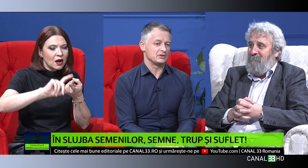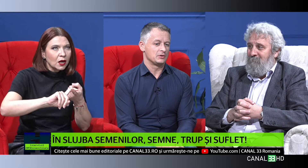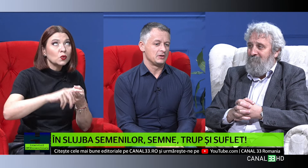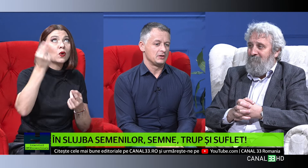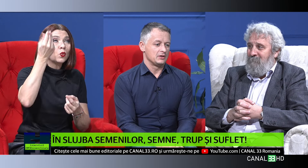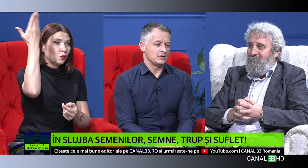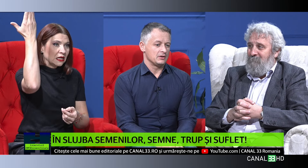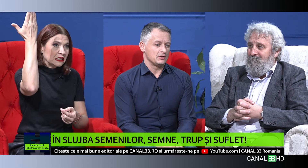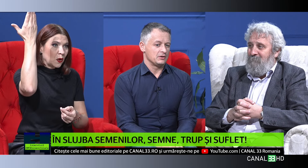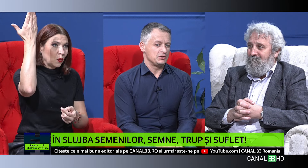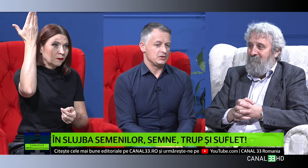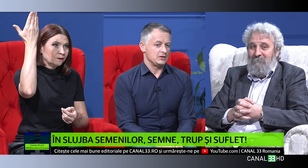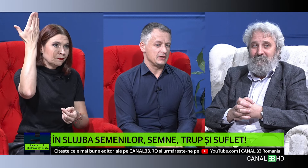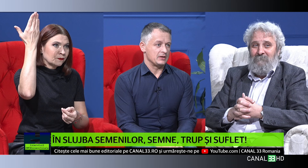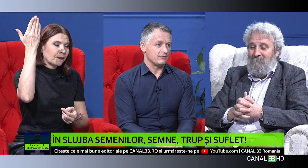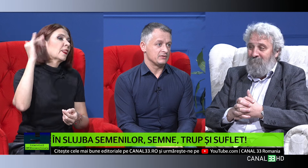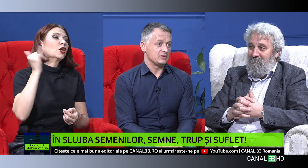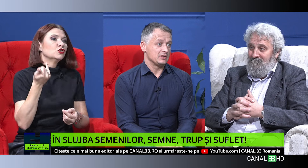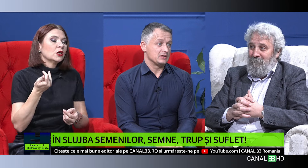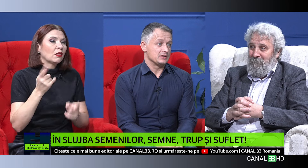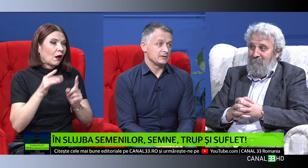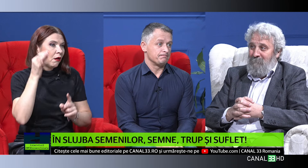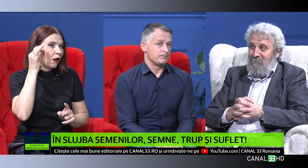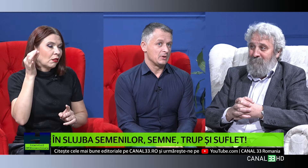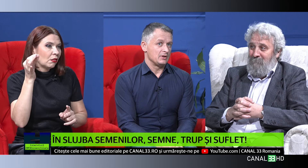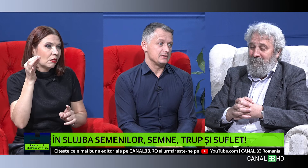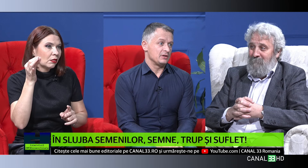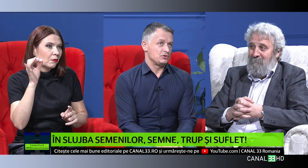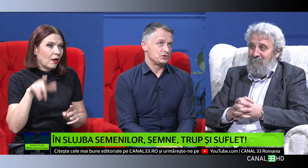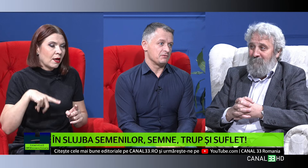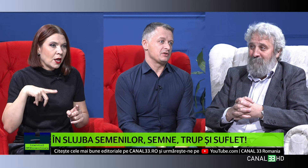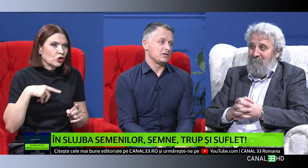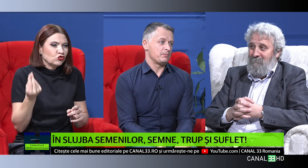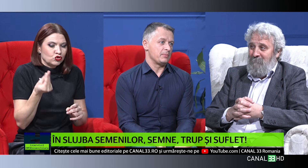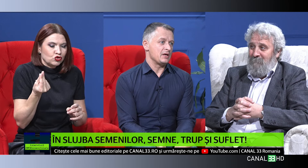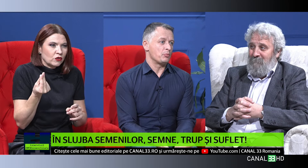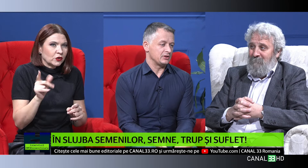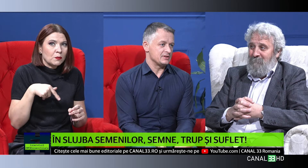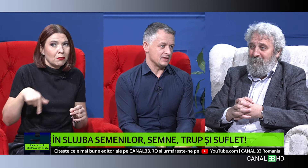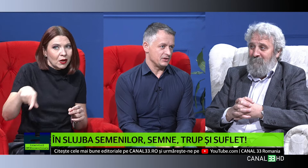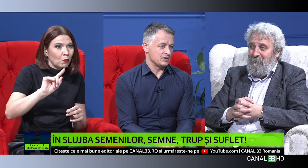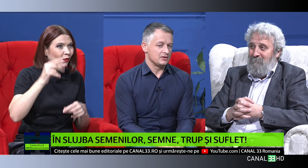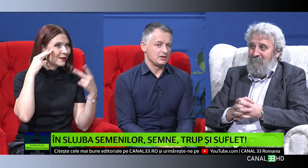Dumnezeu și având în vedere că este ceva ce pe ei poate înțelege,